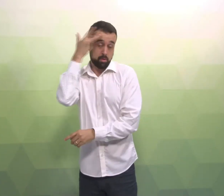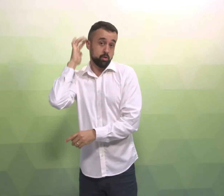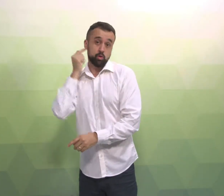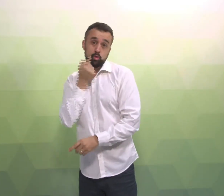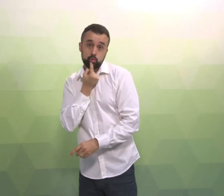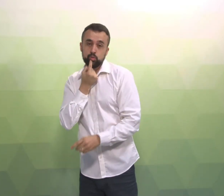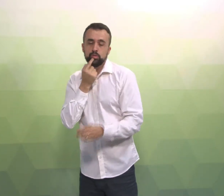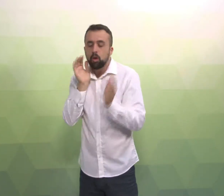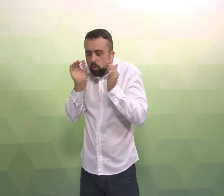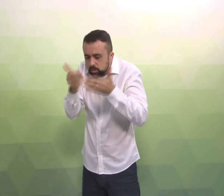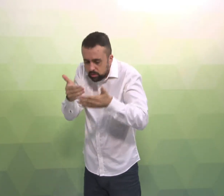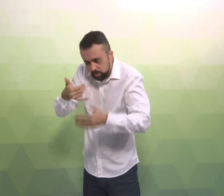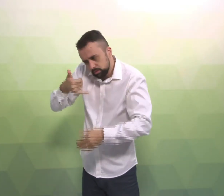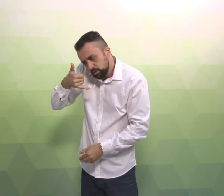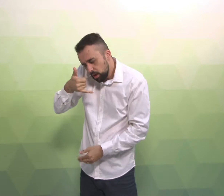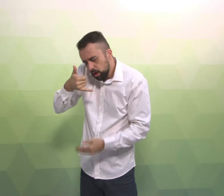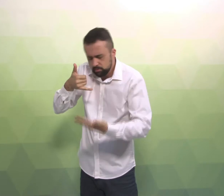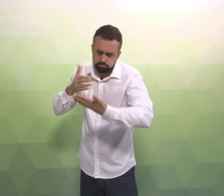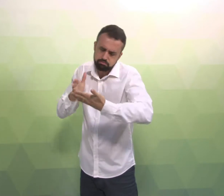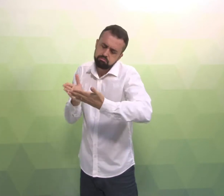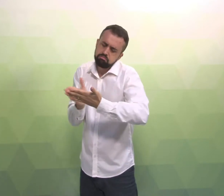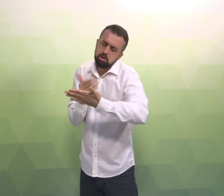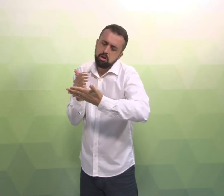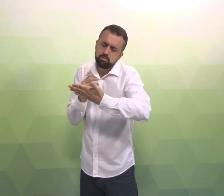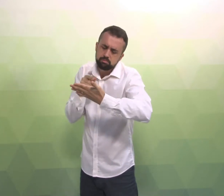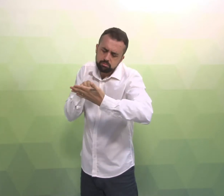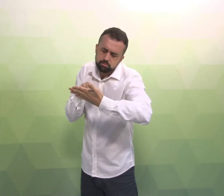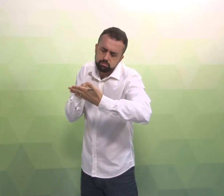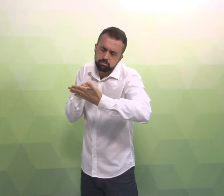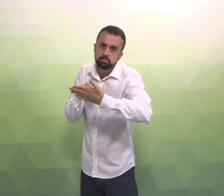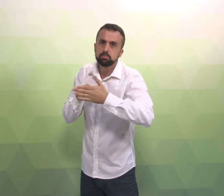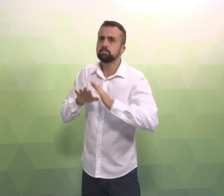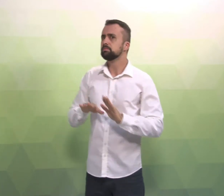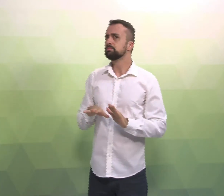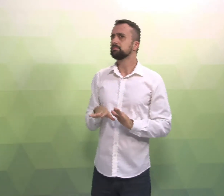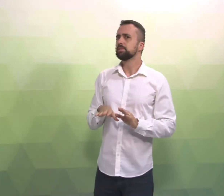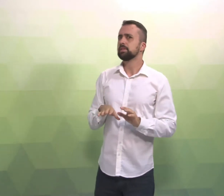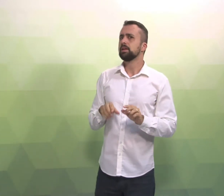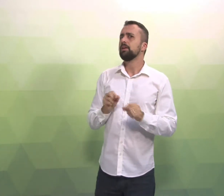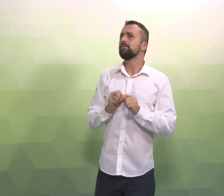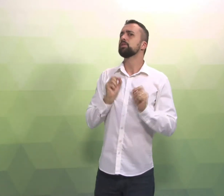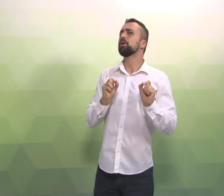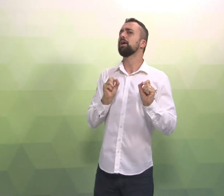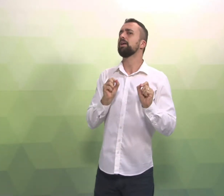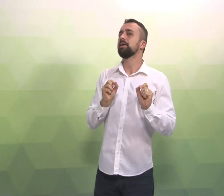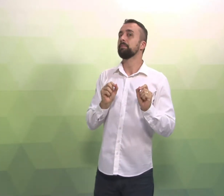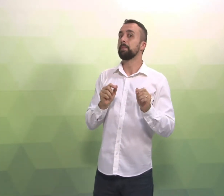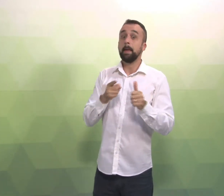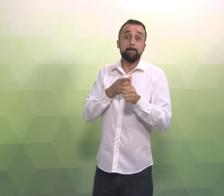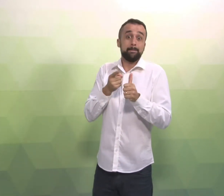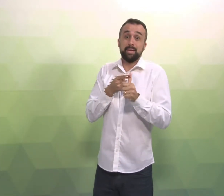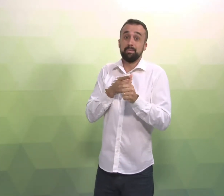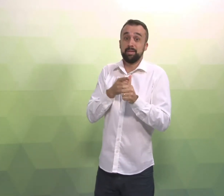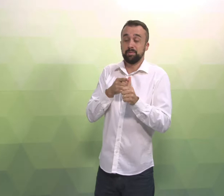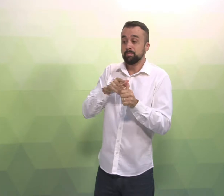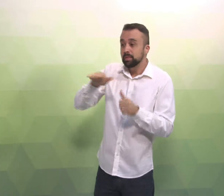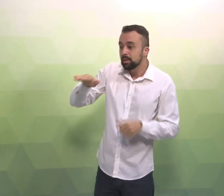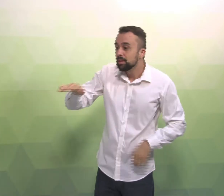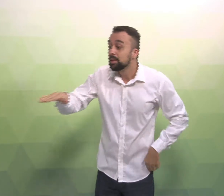surdo concentrado no celular, num livro, entre outros, por exemplo, o primeiro passo